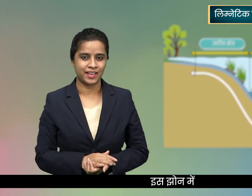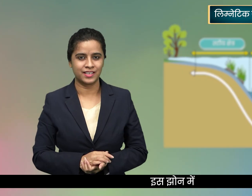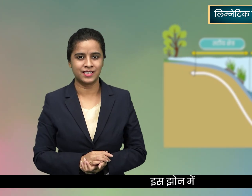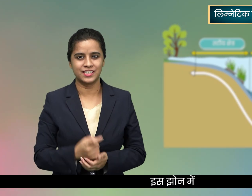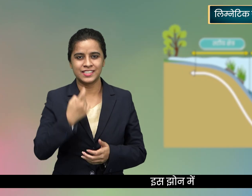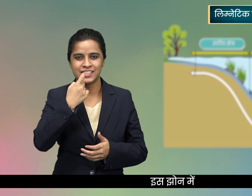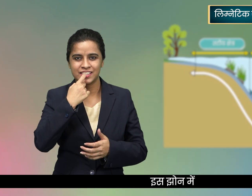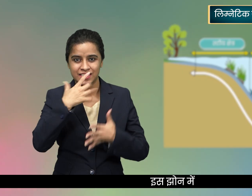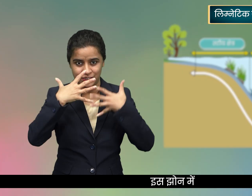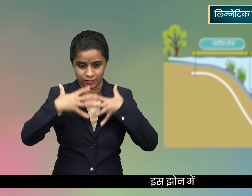में